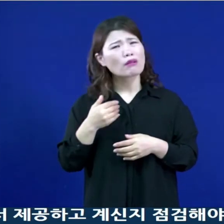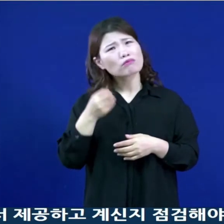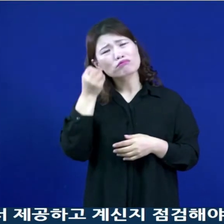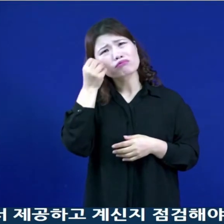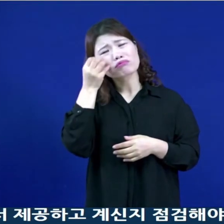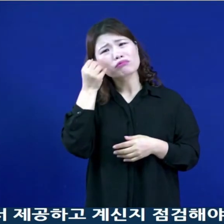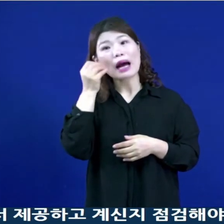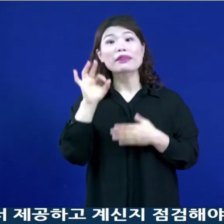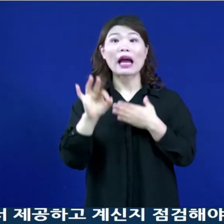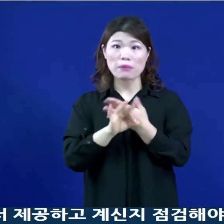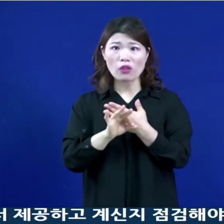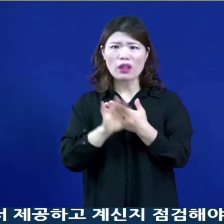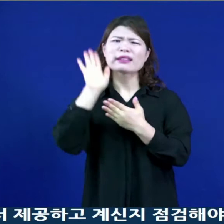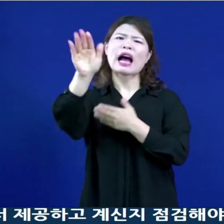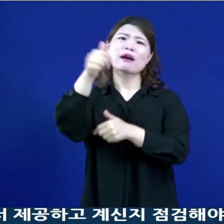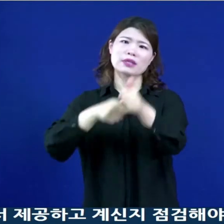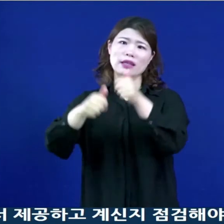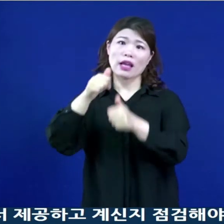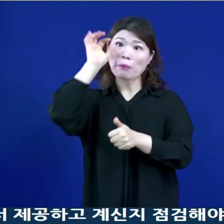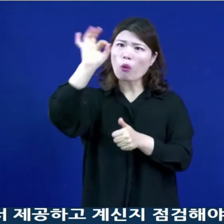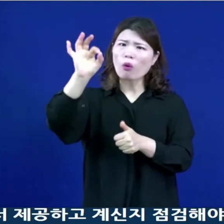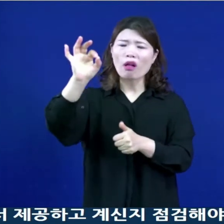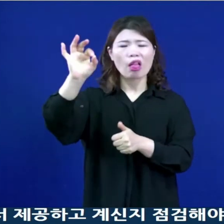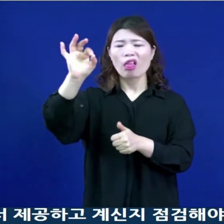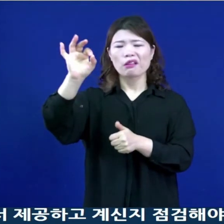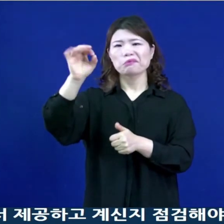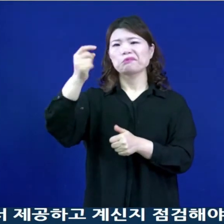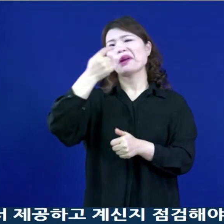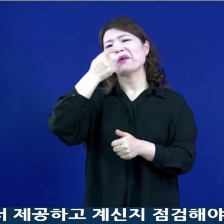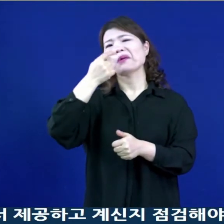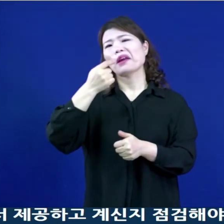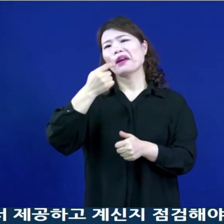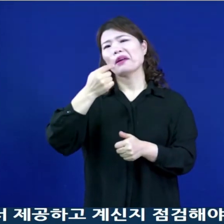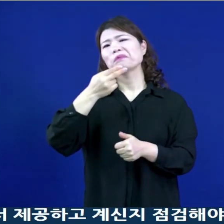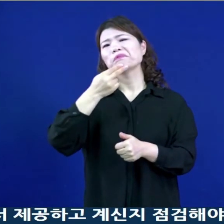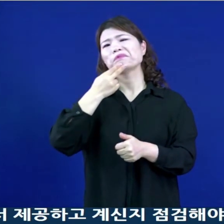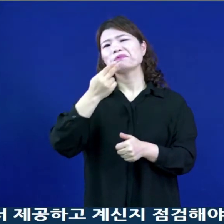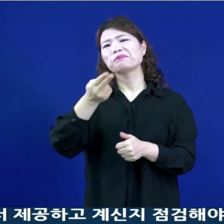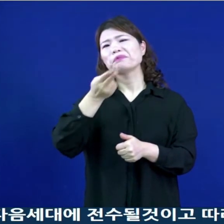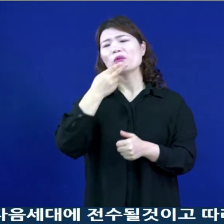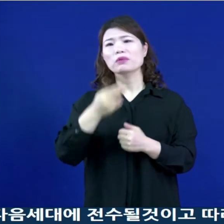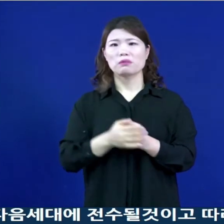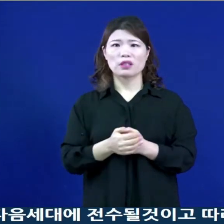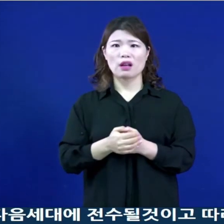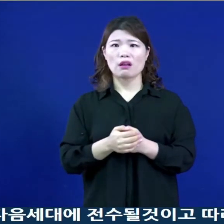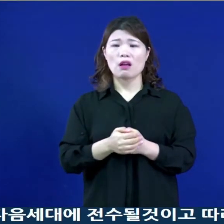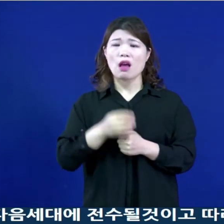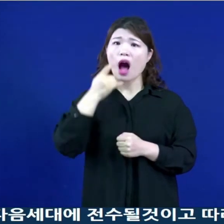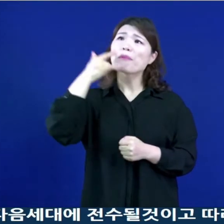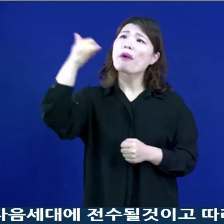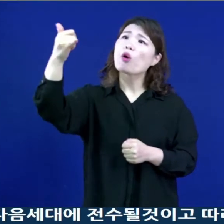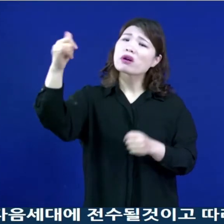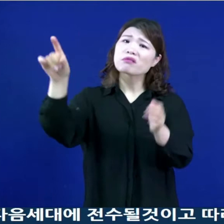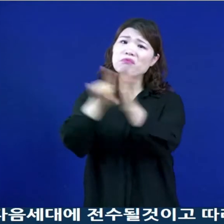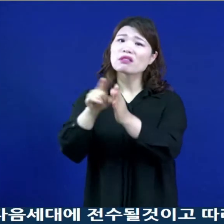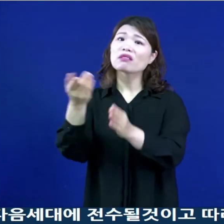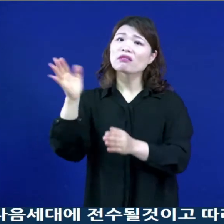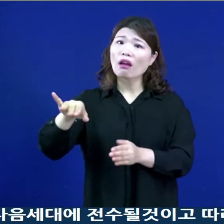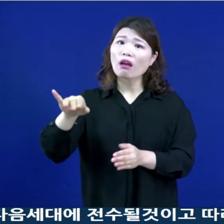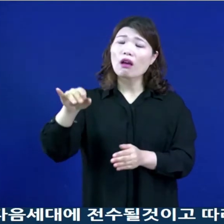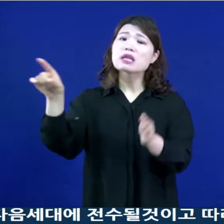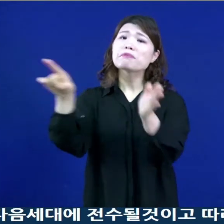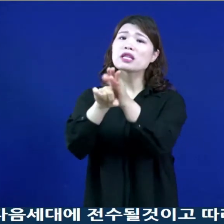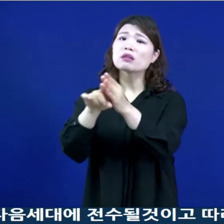살고 있다면 다음 세대가 보고 배울 게 없는 것이죠. 아빠는 엄마는 믿는다고 하는데 그